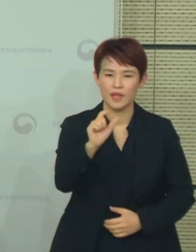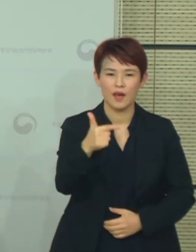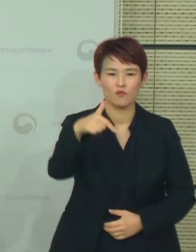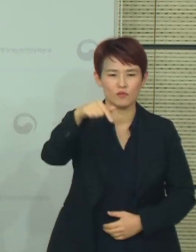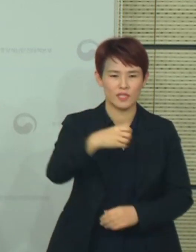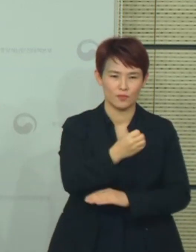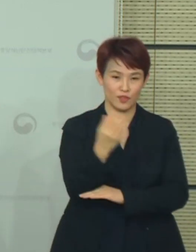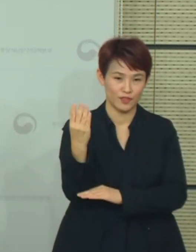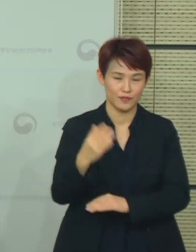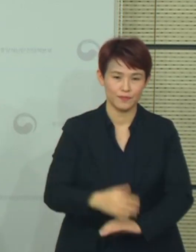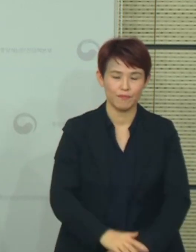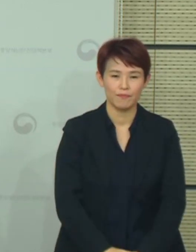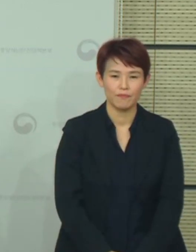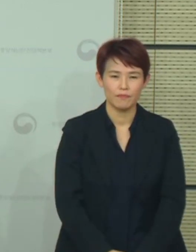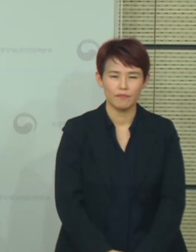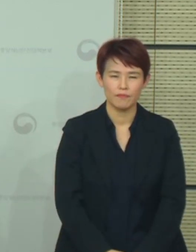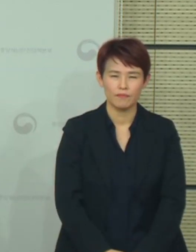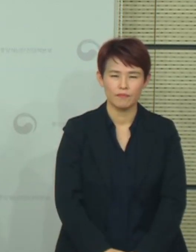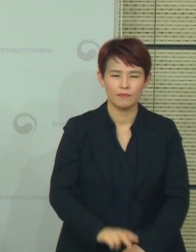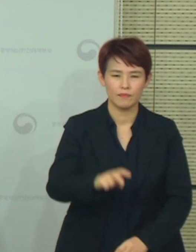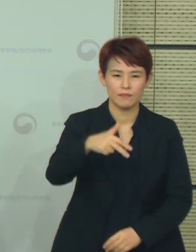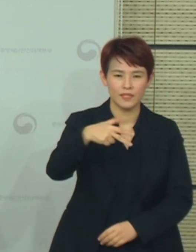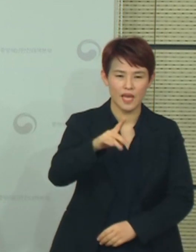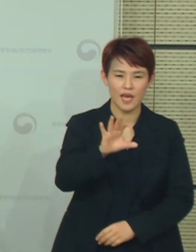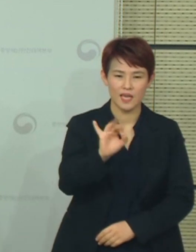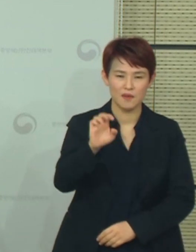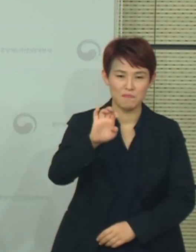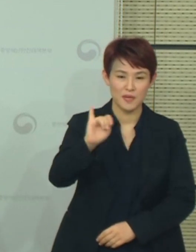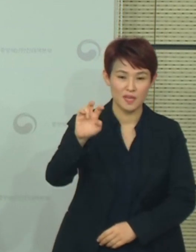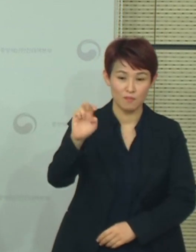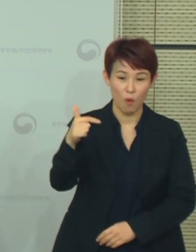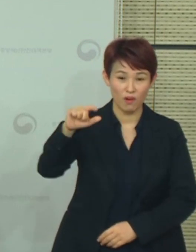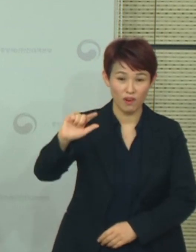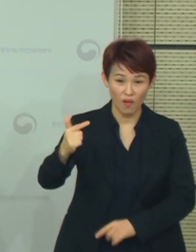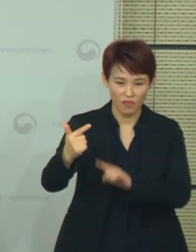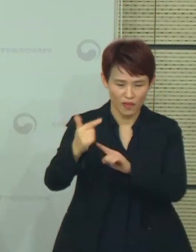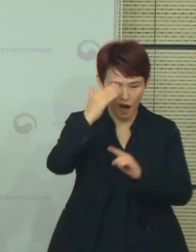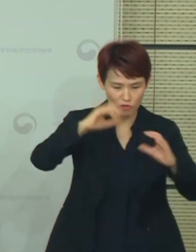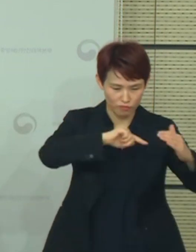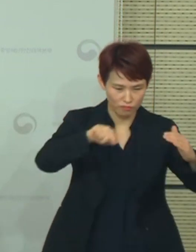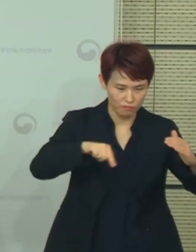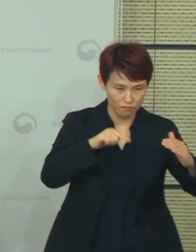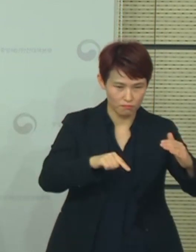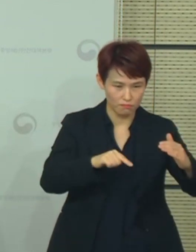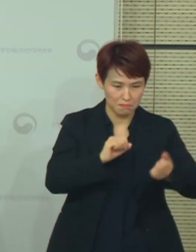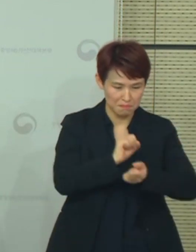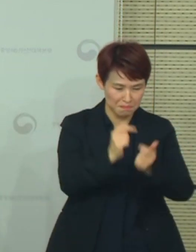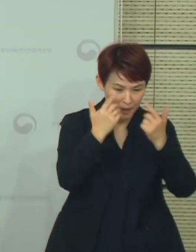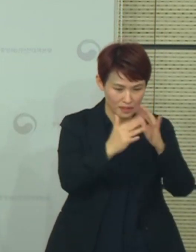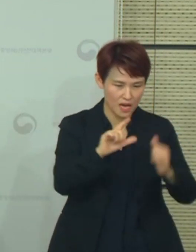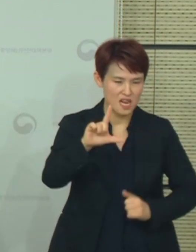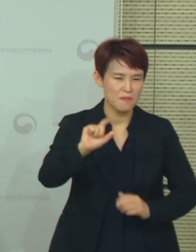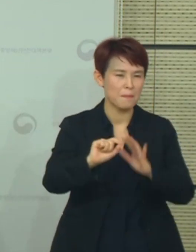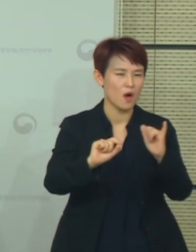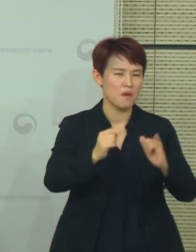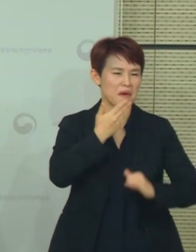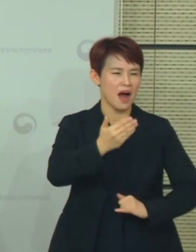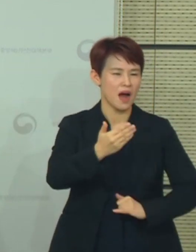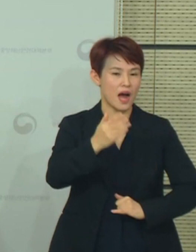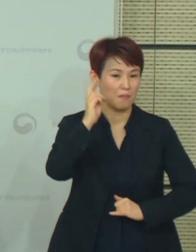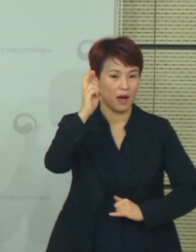한국일보 변태섭입니다. 그 JP모건이 국내 신종 코로나 확진자가 최대 1만 명까지 늘어날 수 있다. 내달 20일이